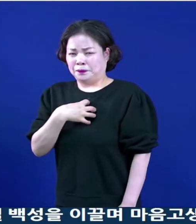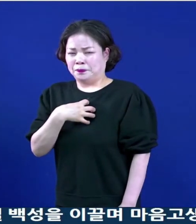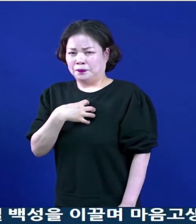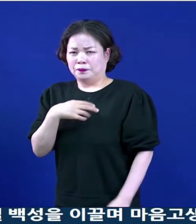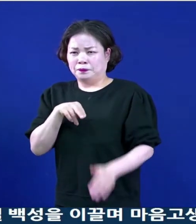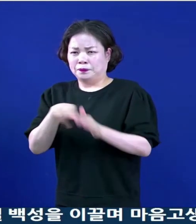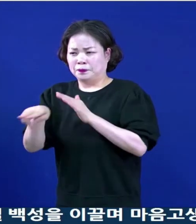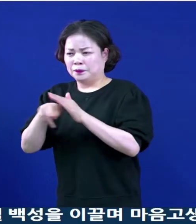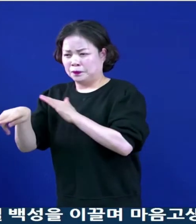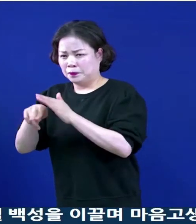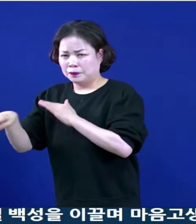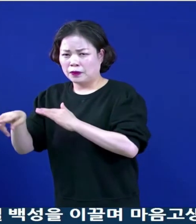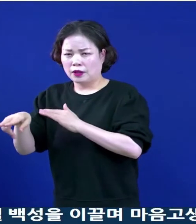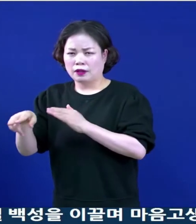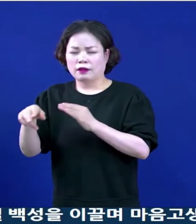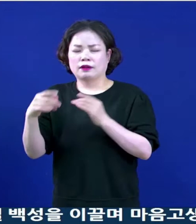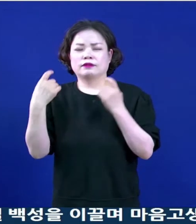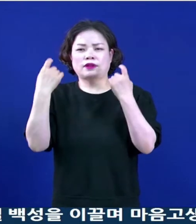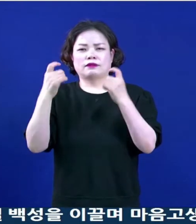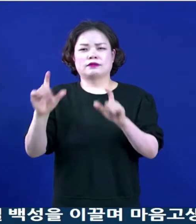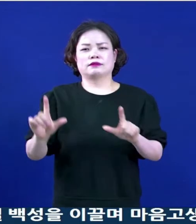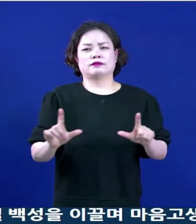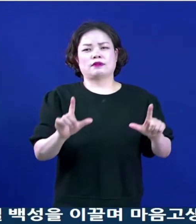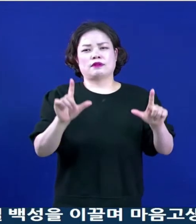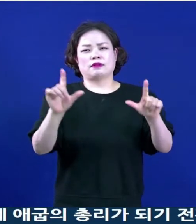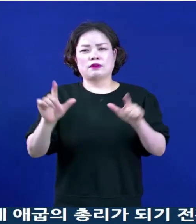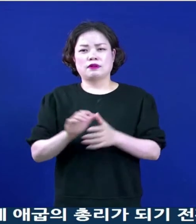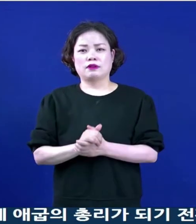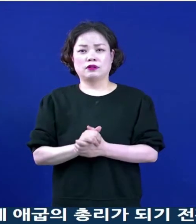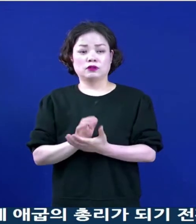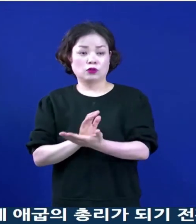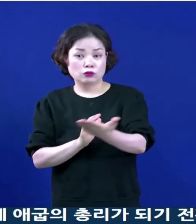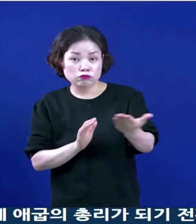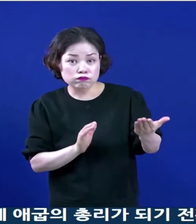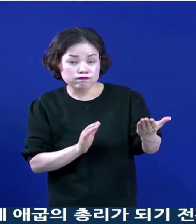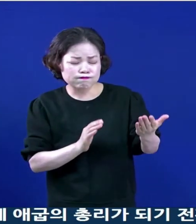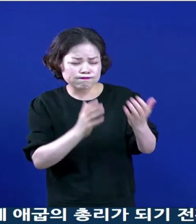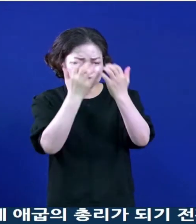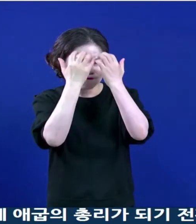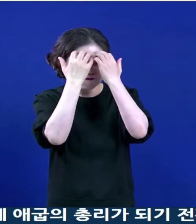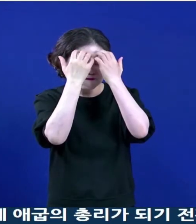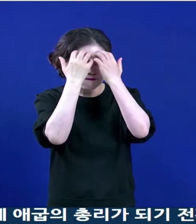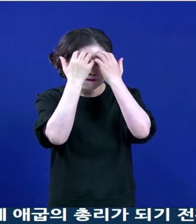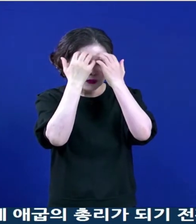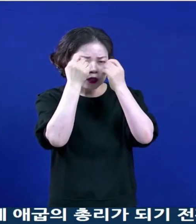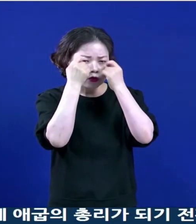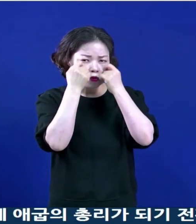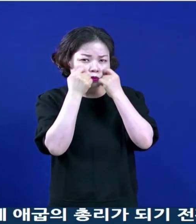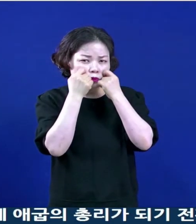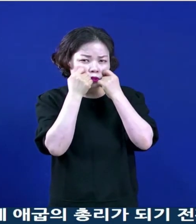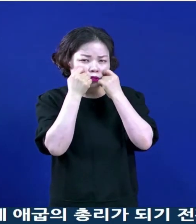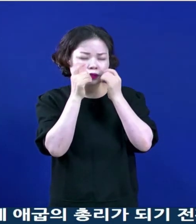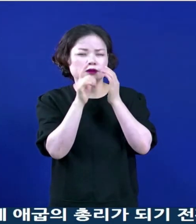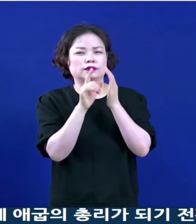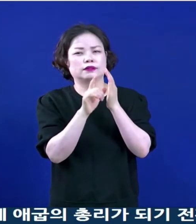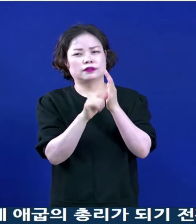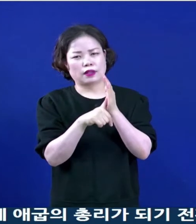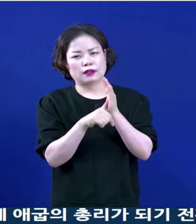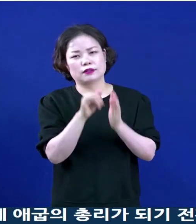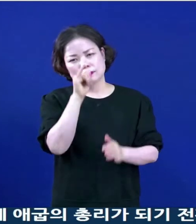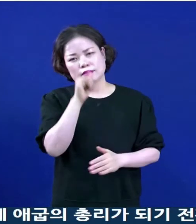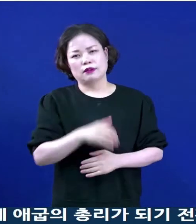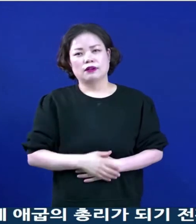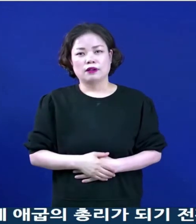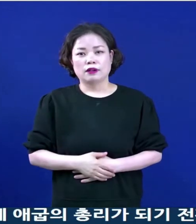상황에서 나그네 인생을 살아야만 했던 것입니다. 여러분에게도 여러분만의 고통의 시간, 눈물의 시간이 분명히 계셨을